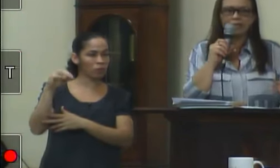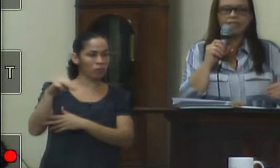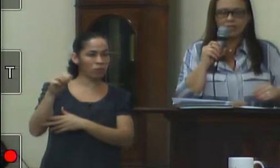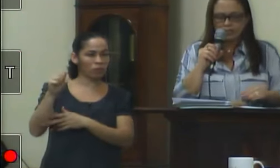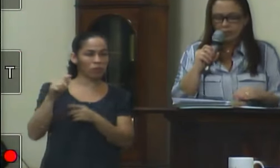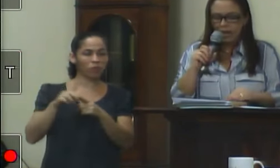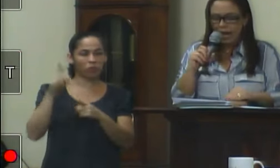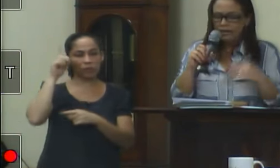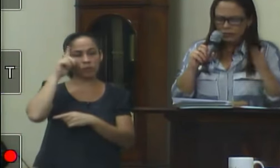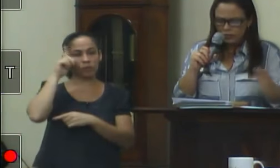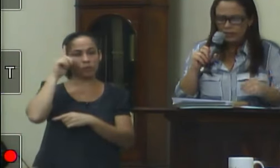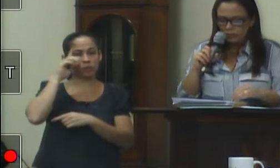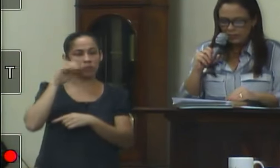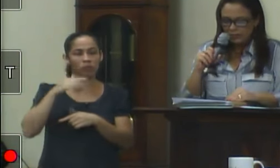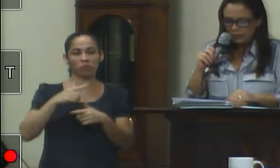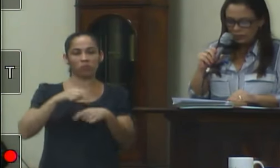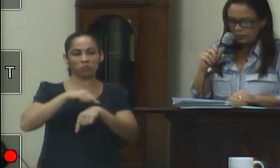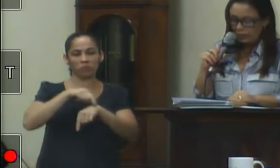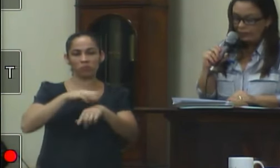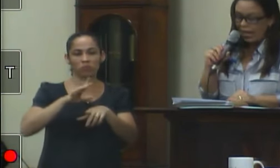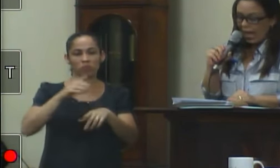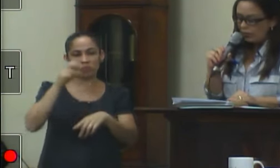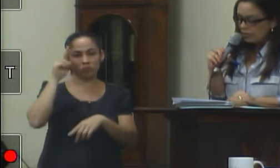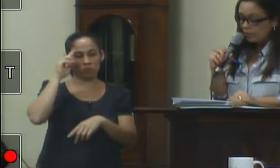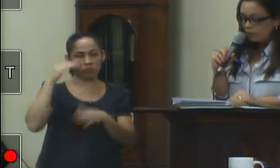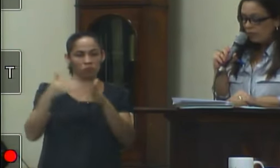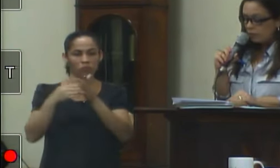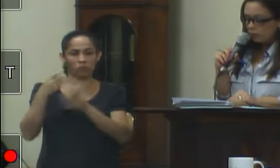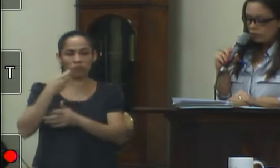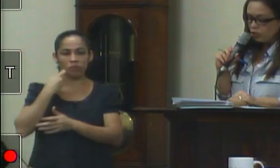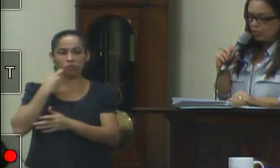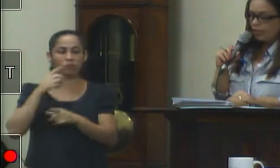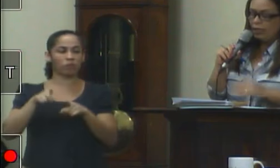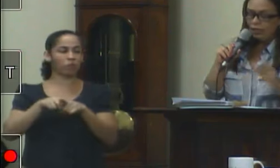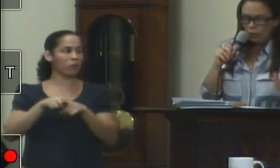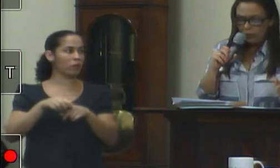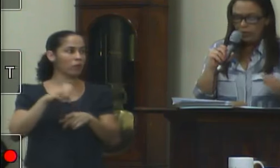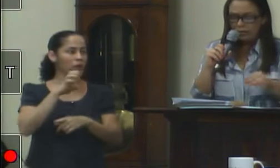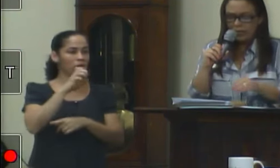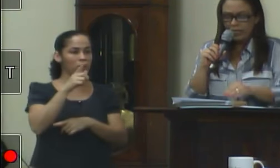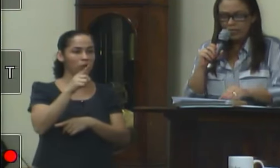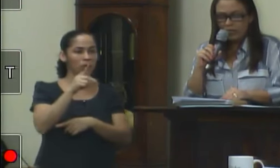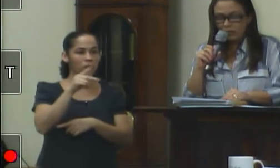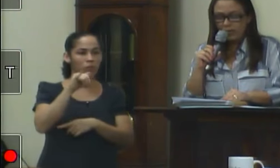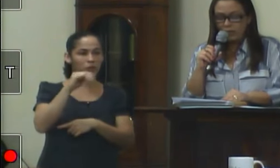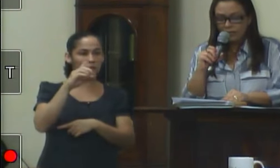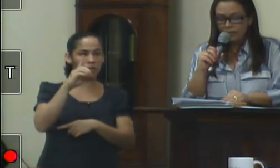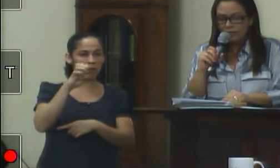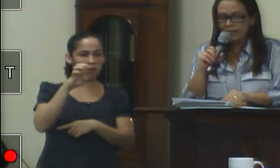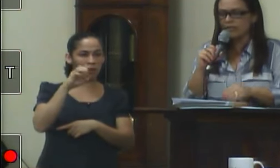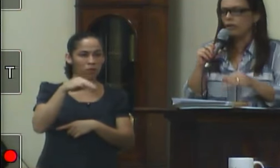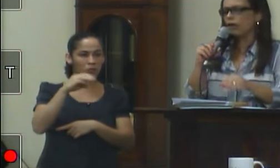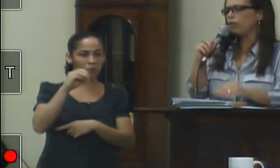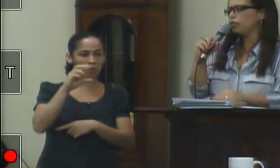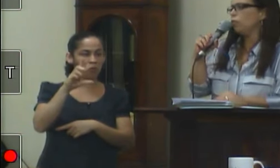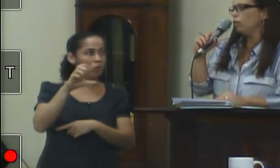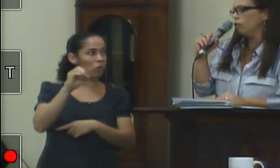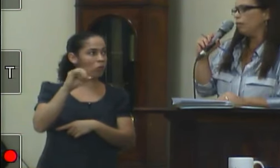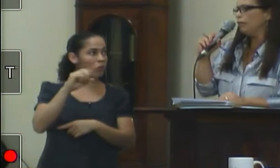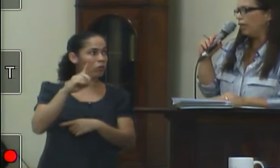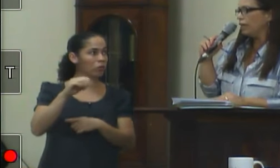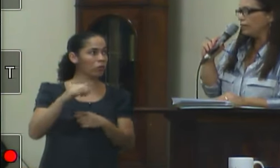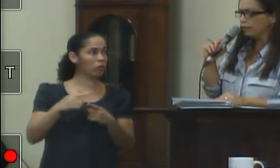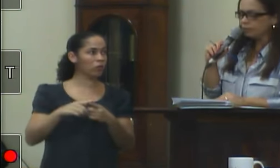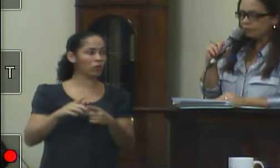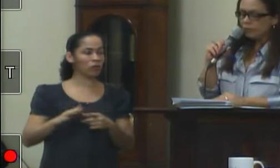para vacinação lá de segunda a sexta. A nossa epidemiologia, como o Leonardo Magalhães falou, da nossa vacinação, realmente é um orgulho